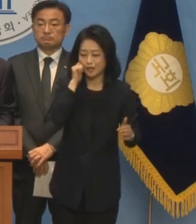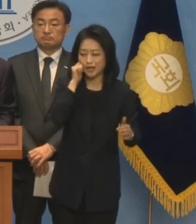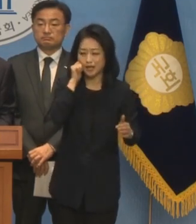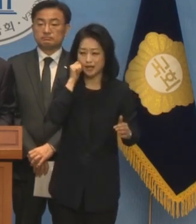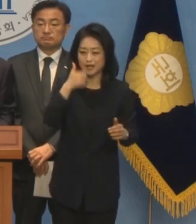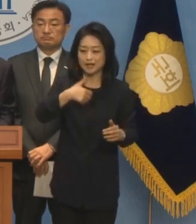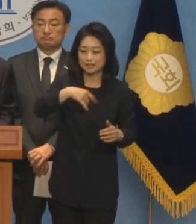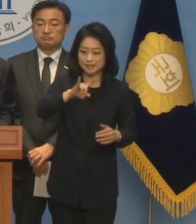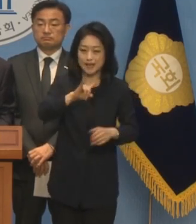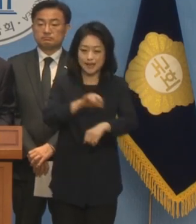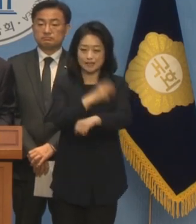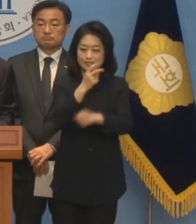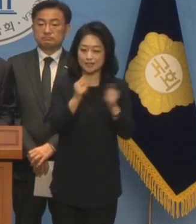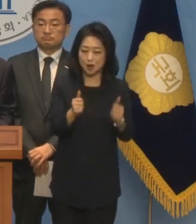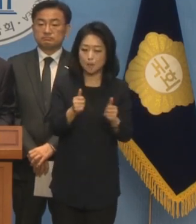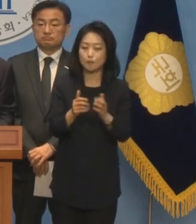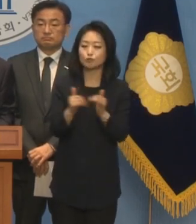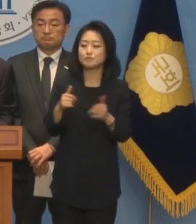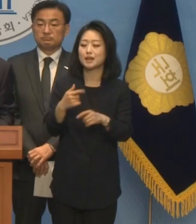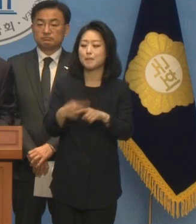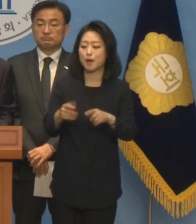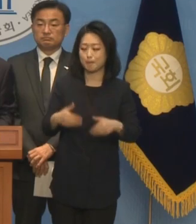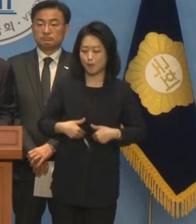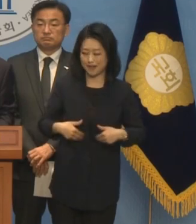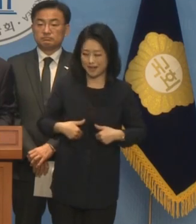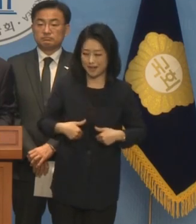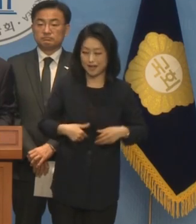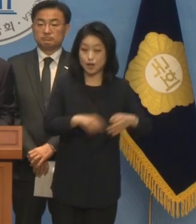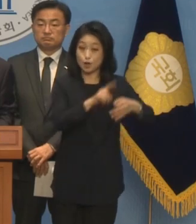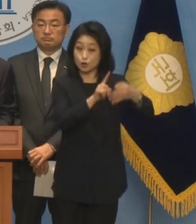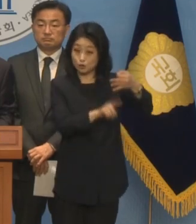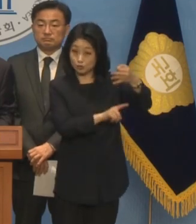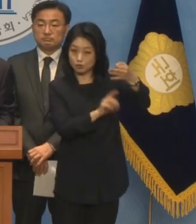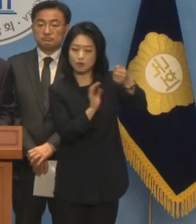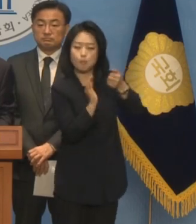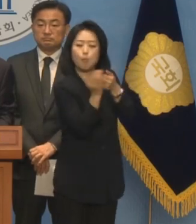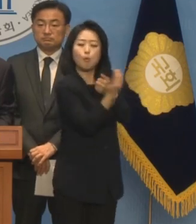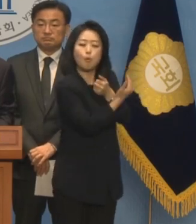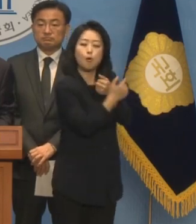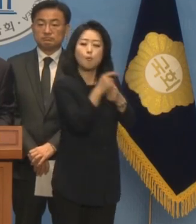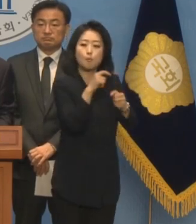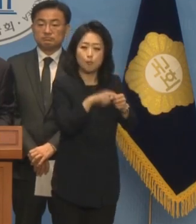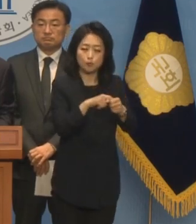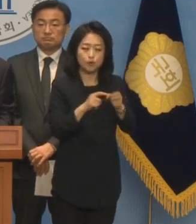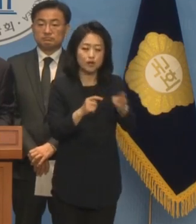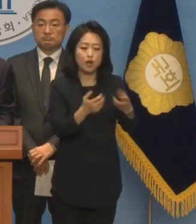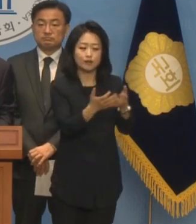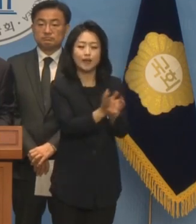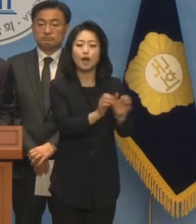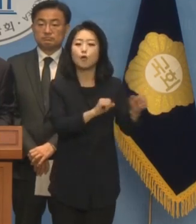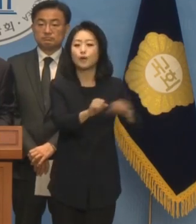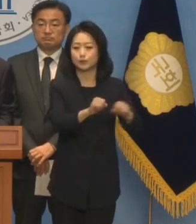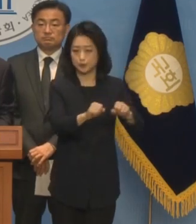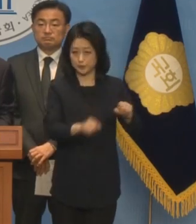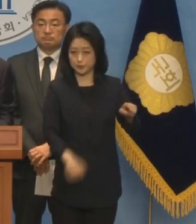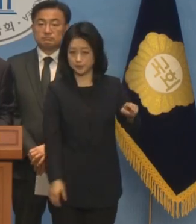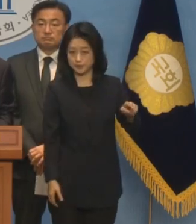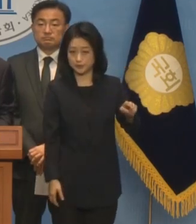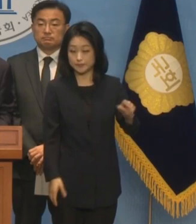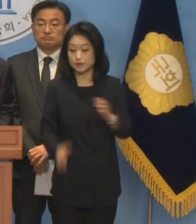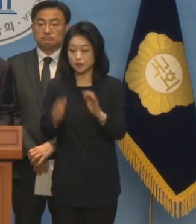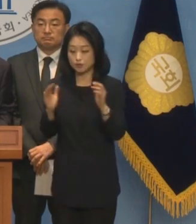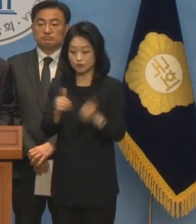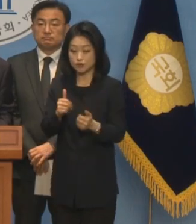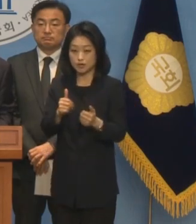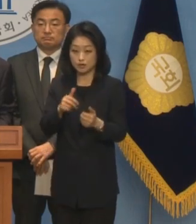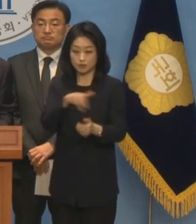국민적 평가가 필요하다며 윤성열 정권 방탄에 몰두하고 있습니다 총선 민심을 망각한